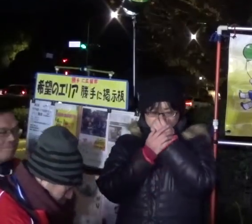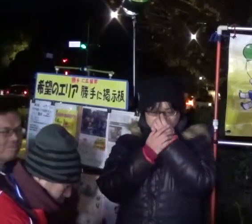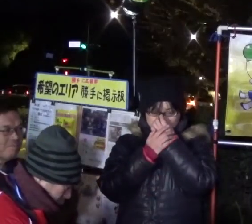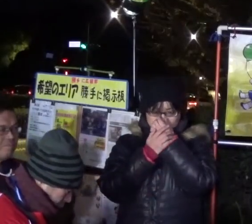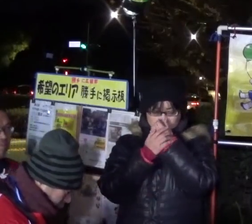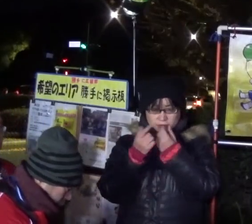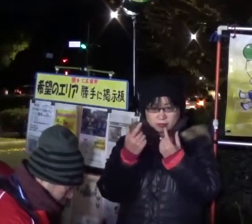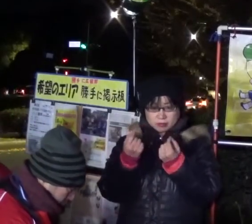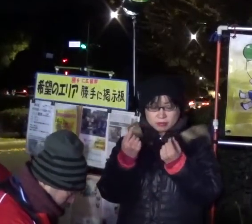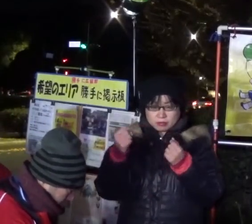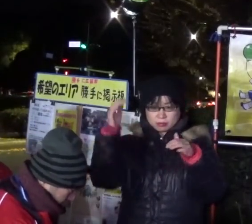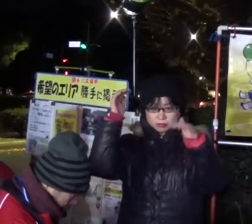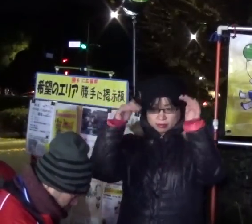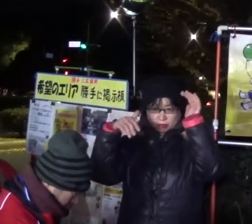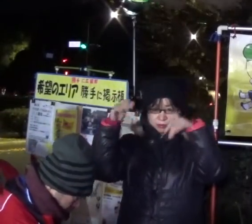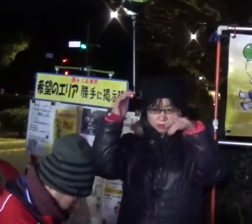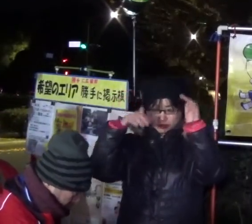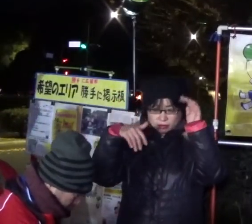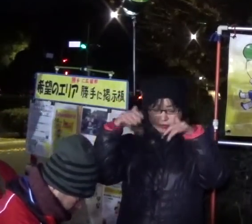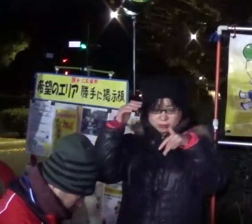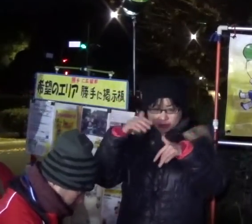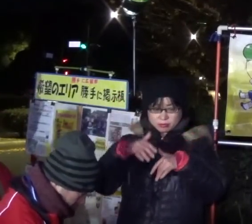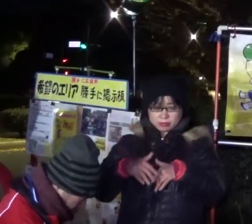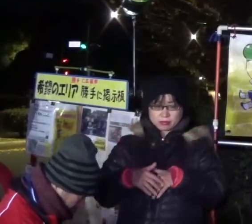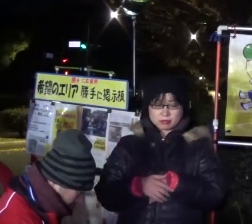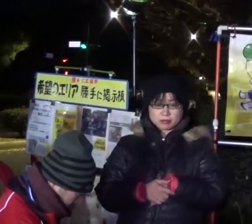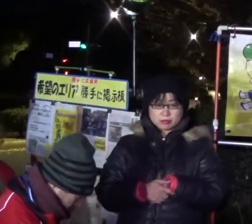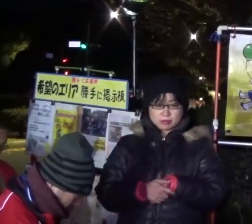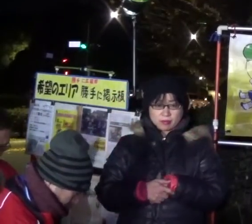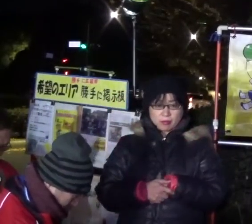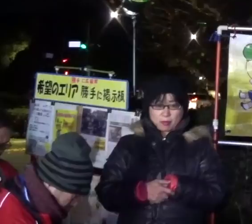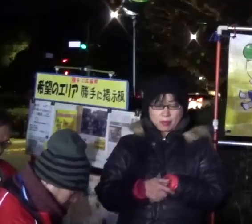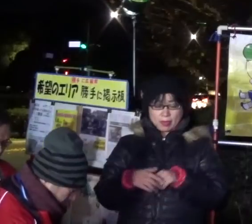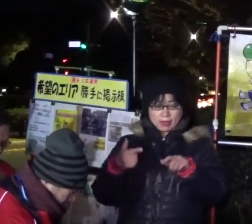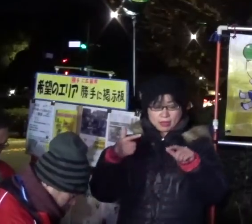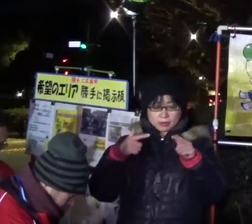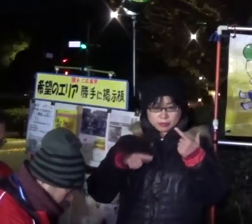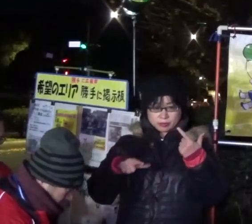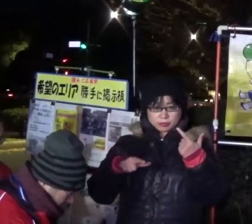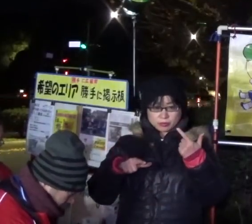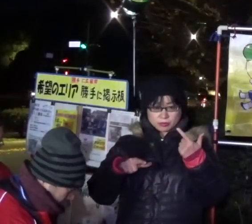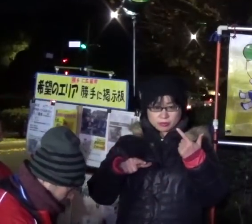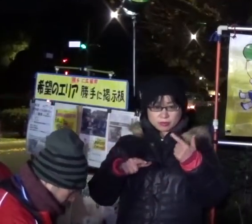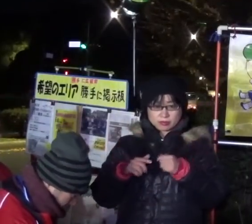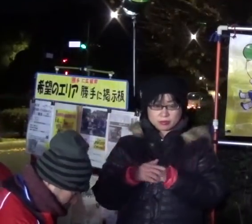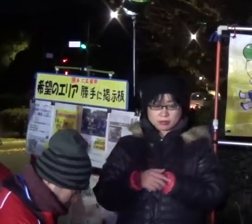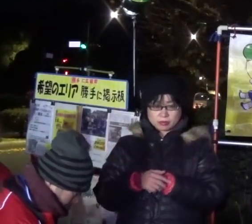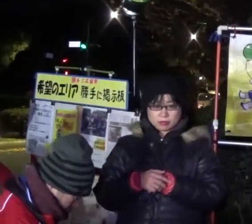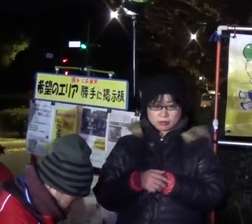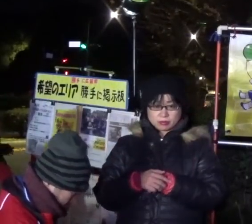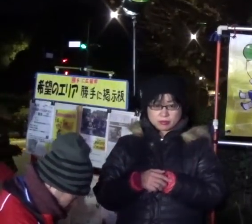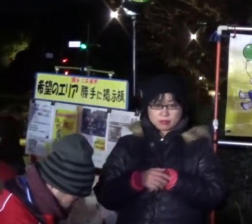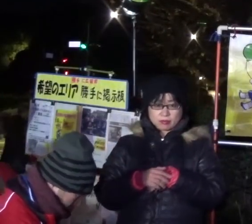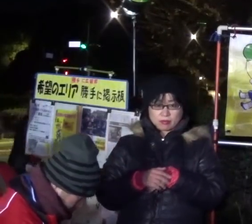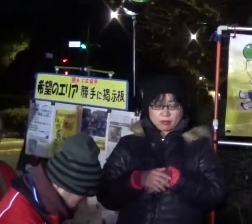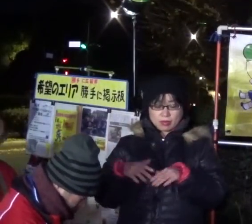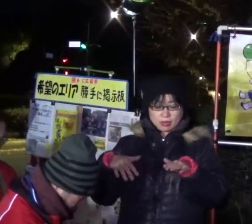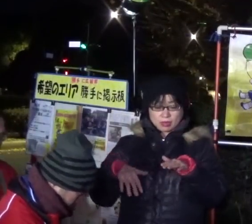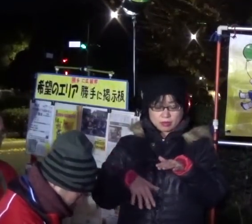同じ空から降って違う地下を通